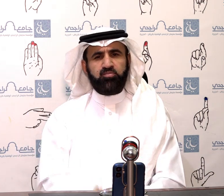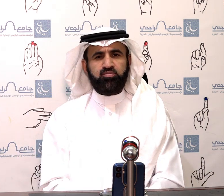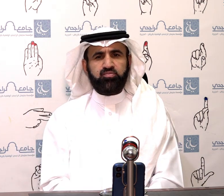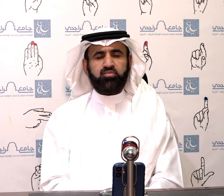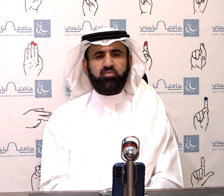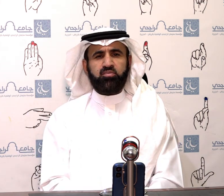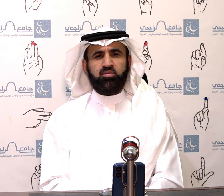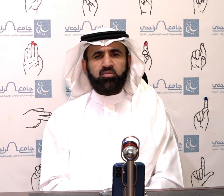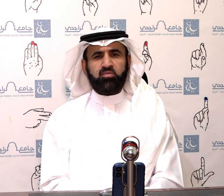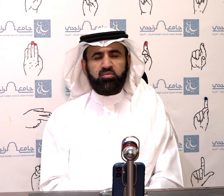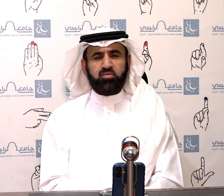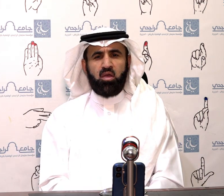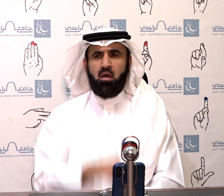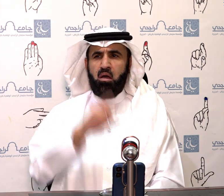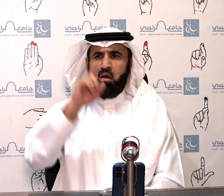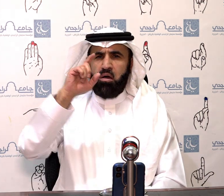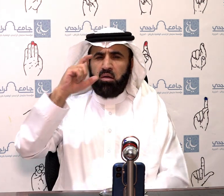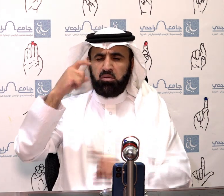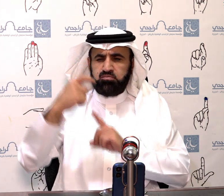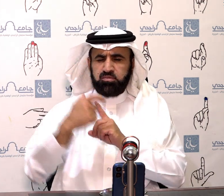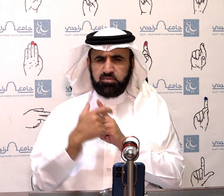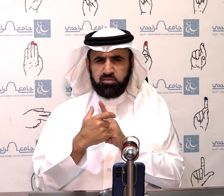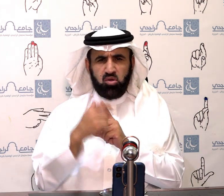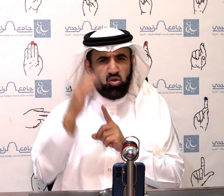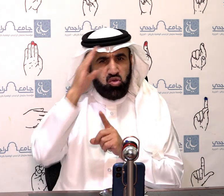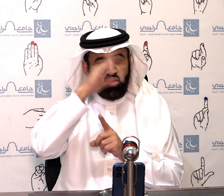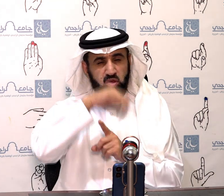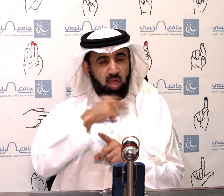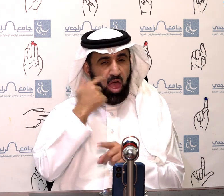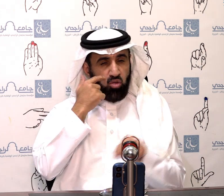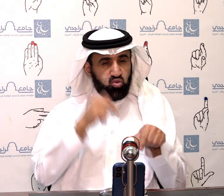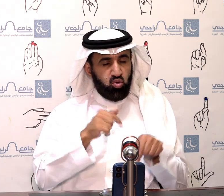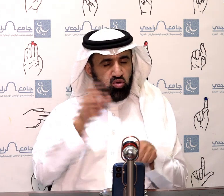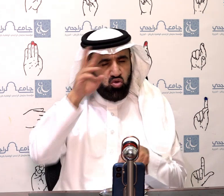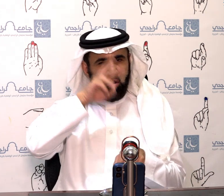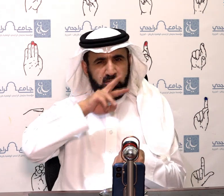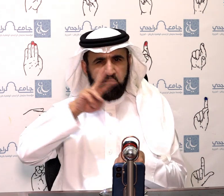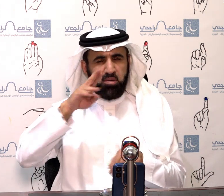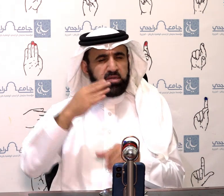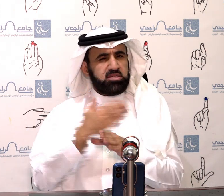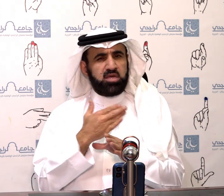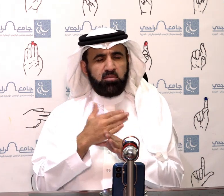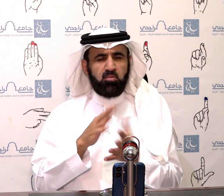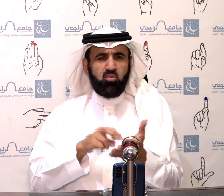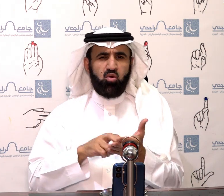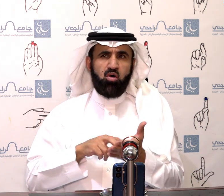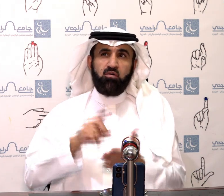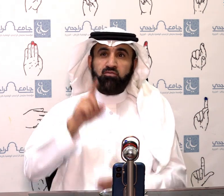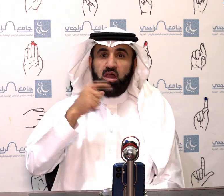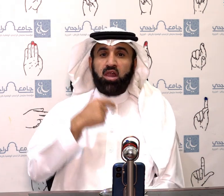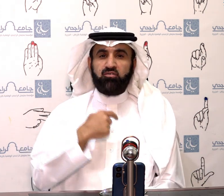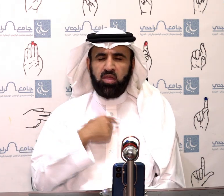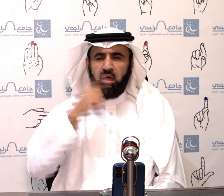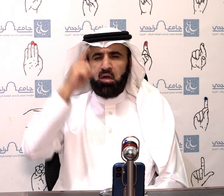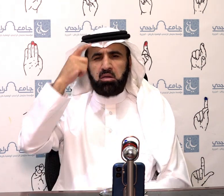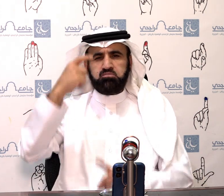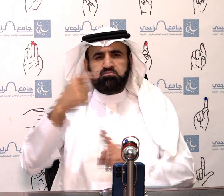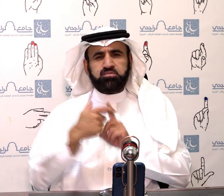الله لك في الدنيا والآخرة بتقواك لله جل وعلا. والتقوى كما